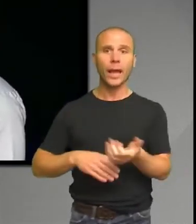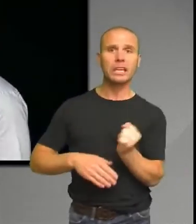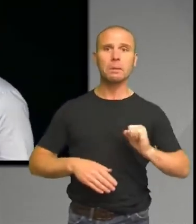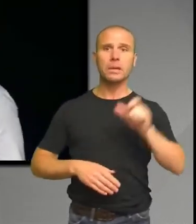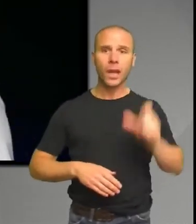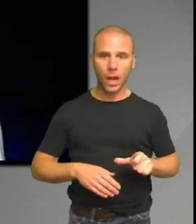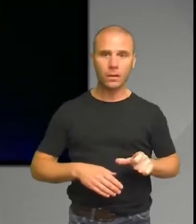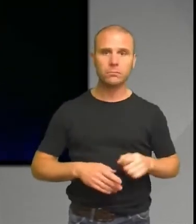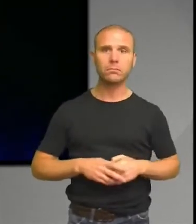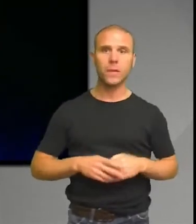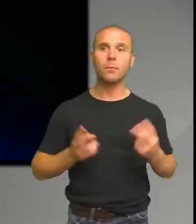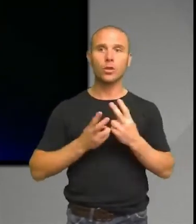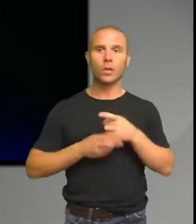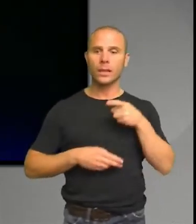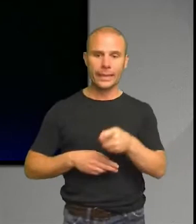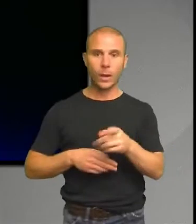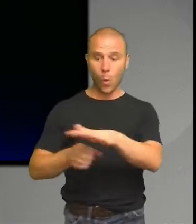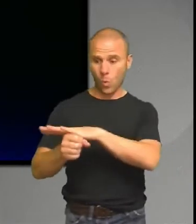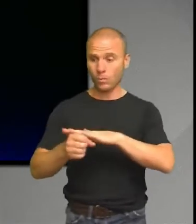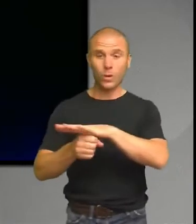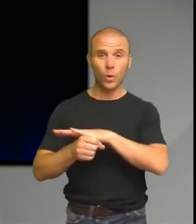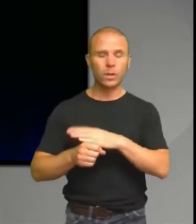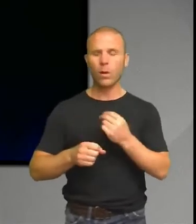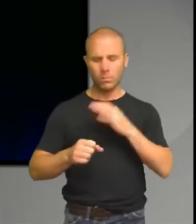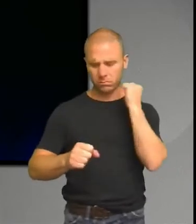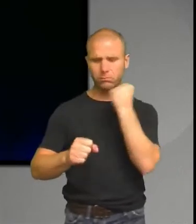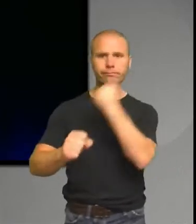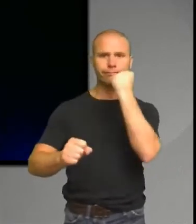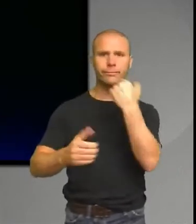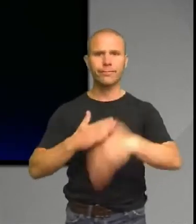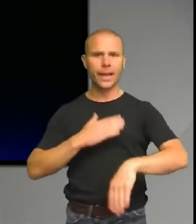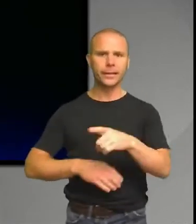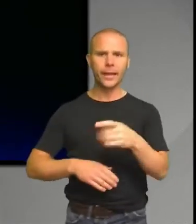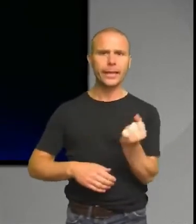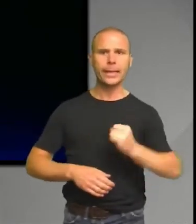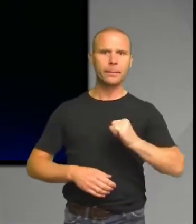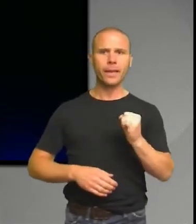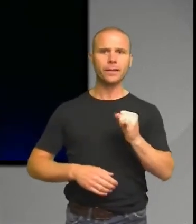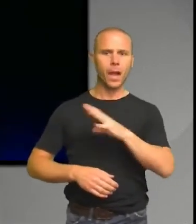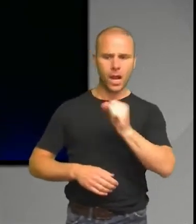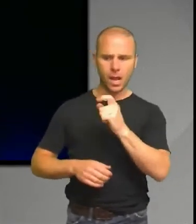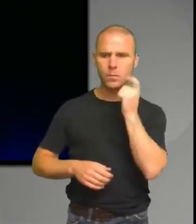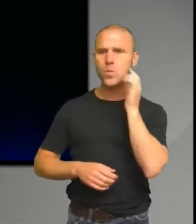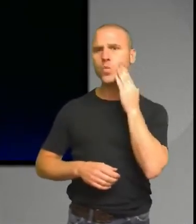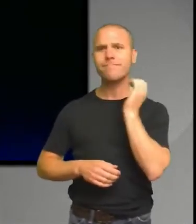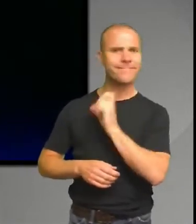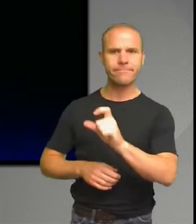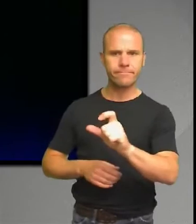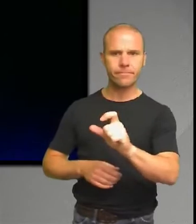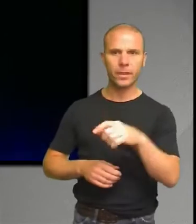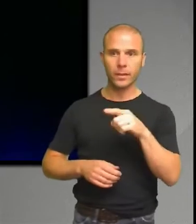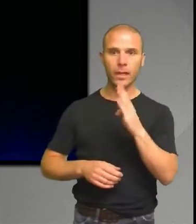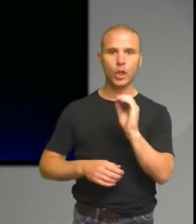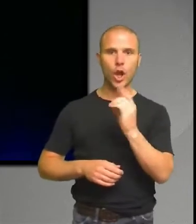området kriminellt dömt. Det var stämplat och där fortsatte det. Området som hette